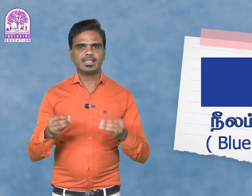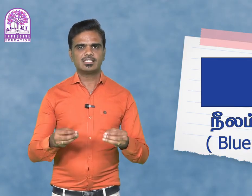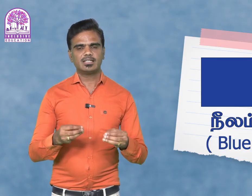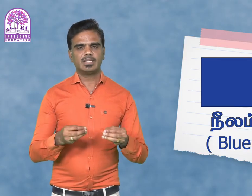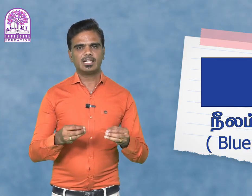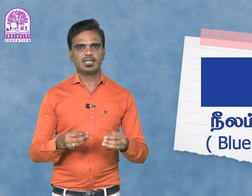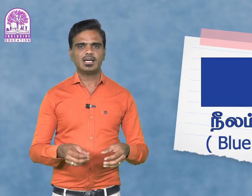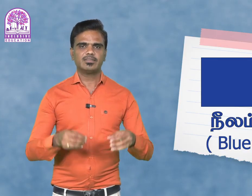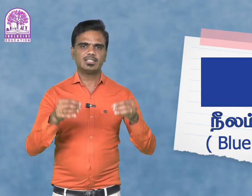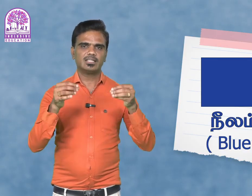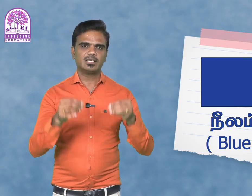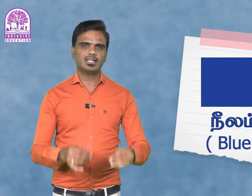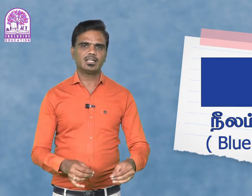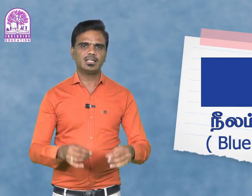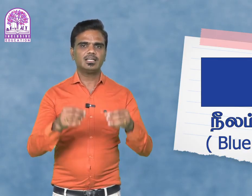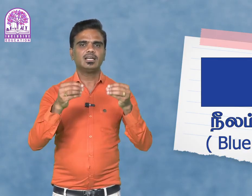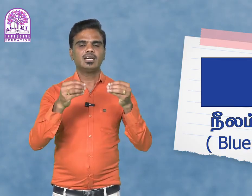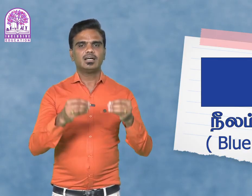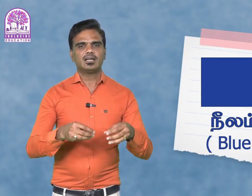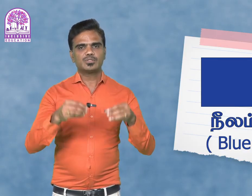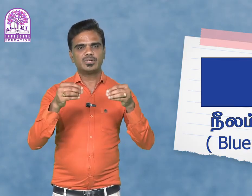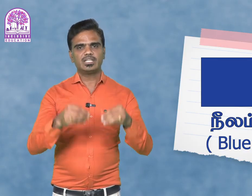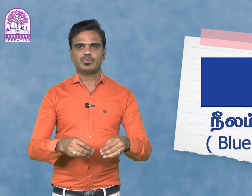வேஷ்டி இப்படிலாம் இருக்குன்னா அதை வந்து நீல கலரில் சொட்டு நீளம்